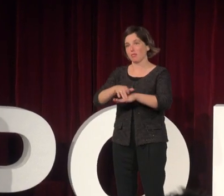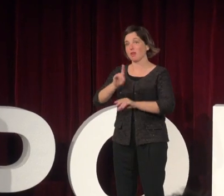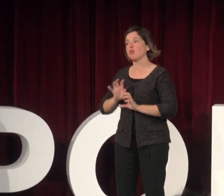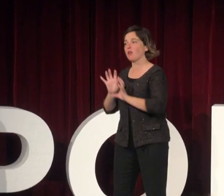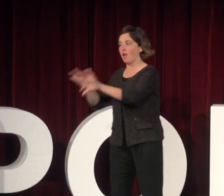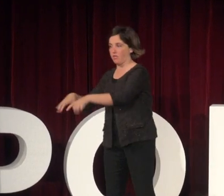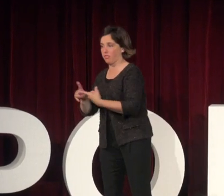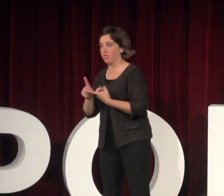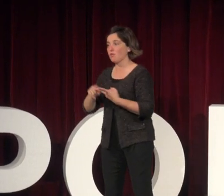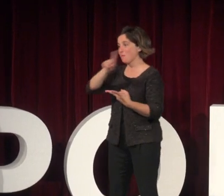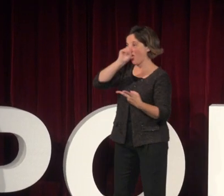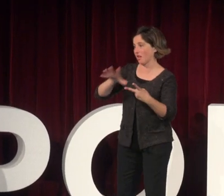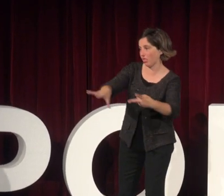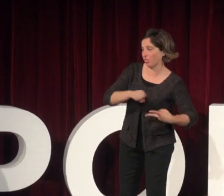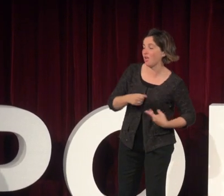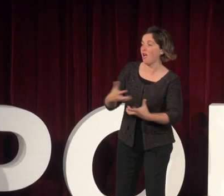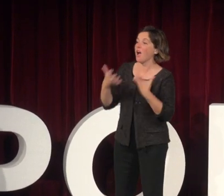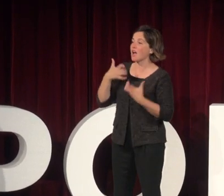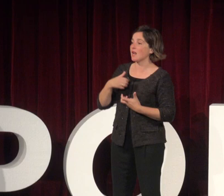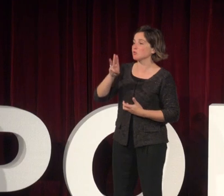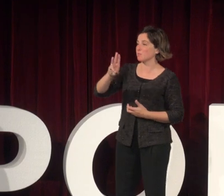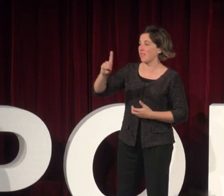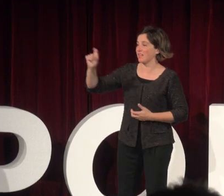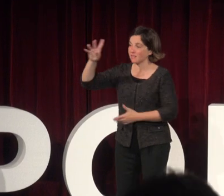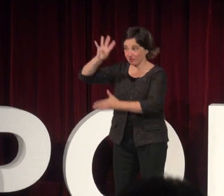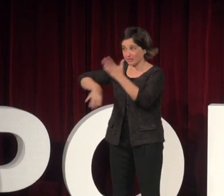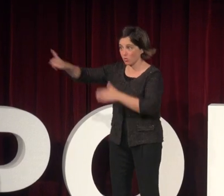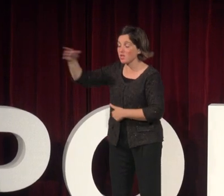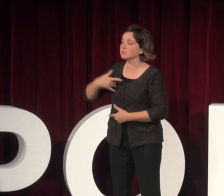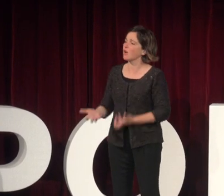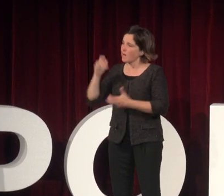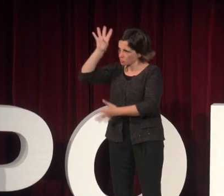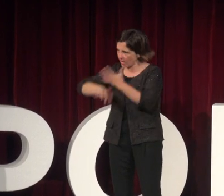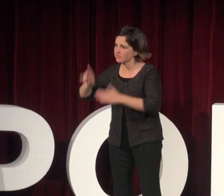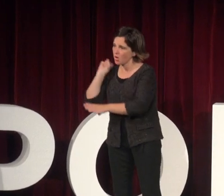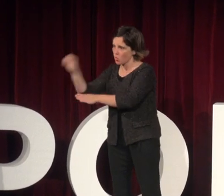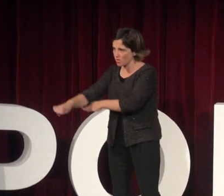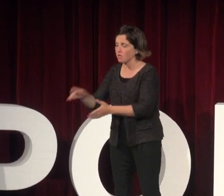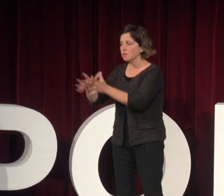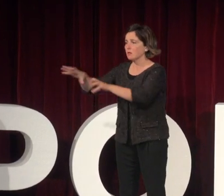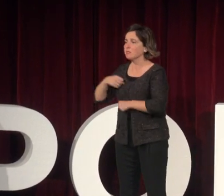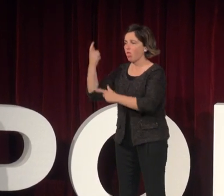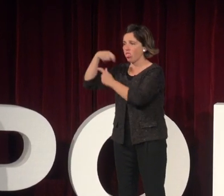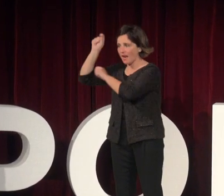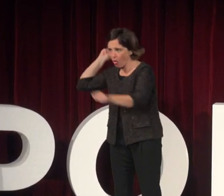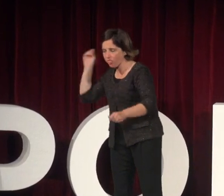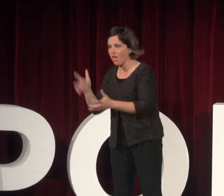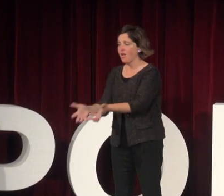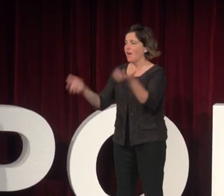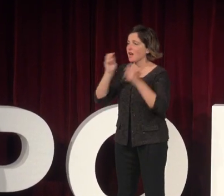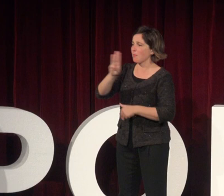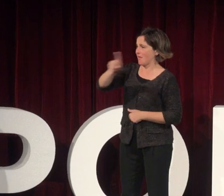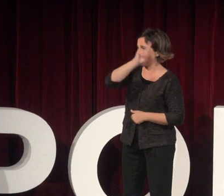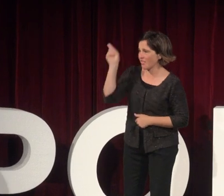Cádiz, gobernamos en Madrid, ganamos al PDK, nosotros en Barcelona, gobernamos en Zaragoza, ganamos al